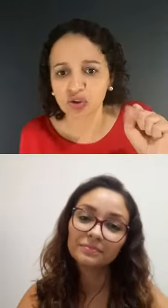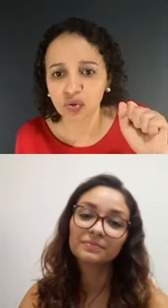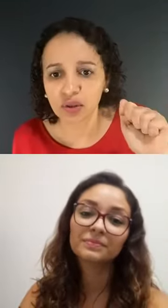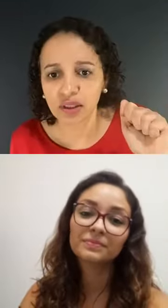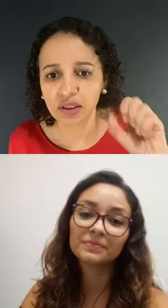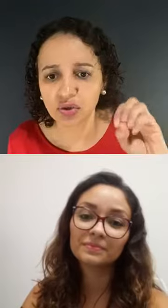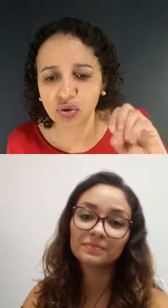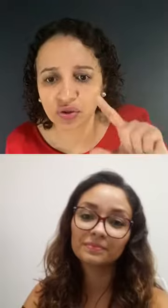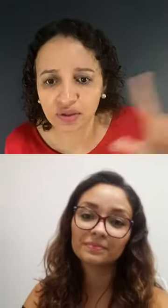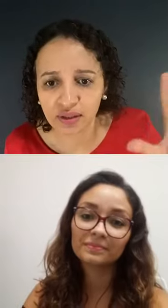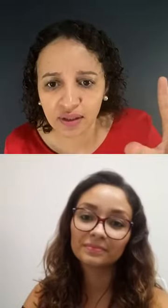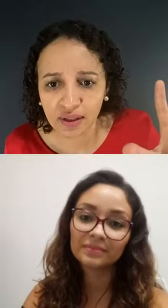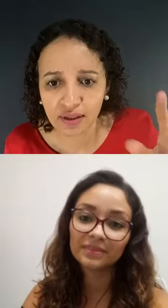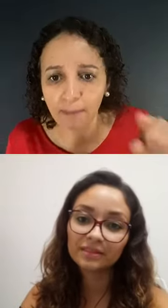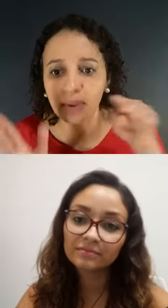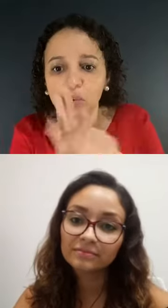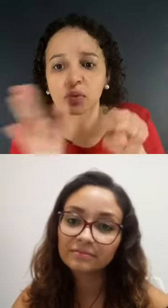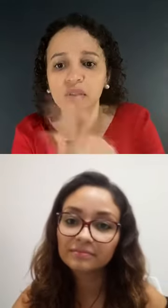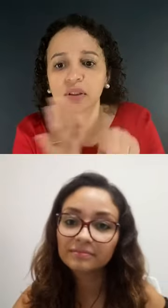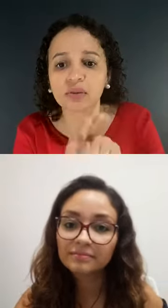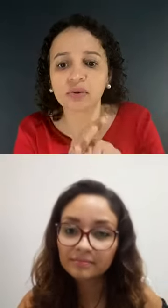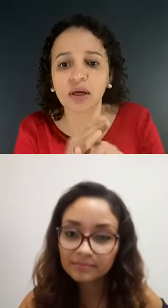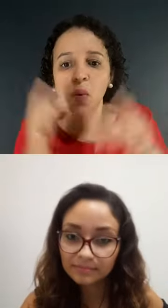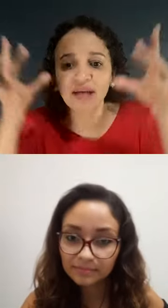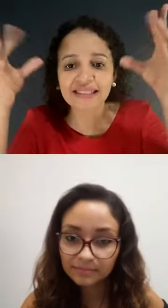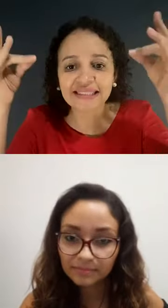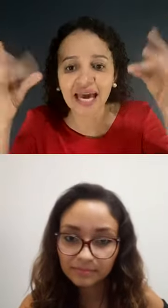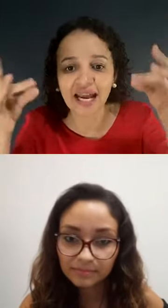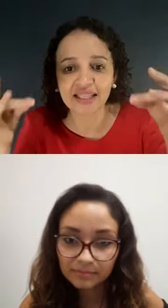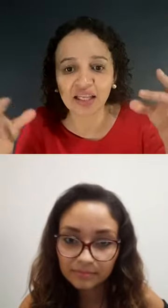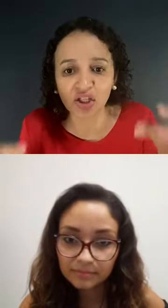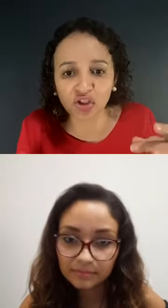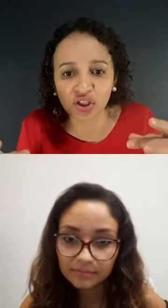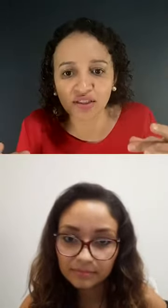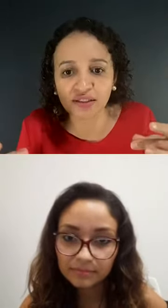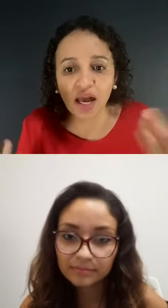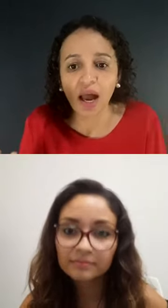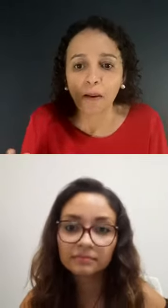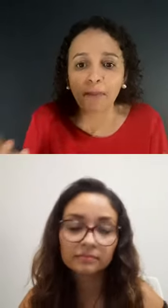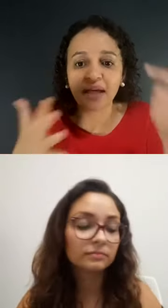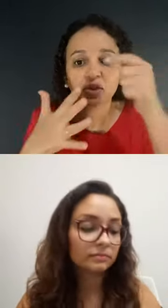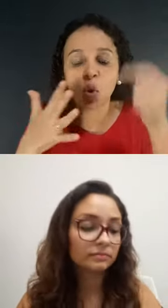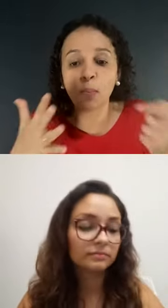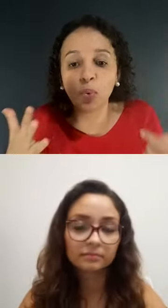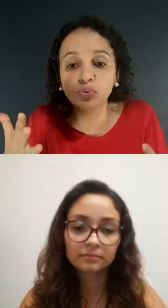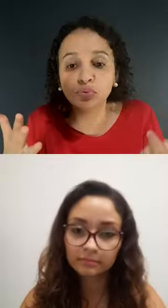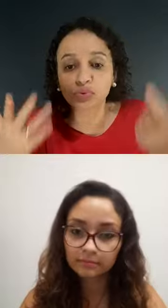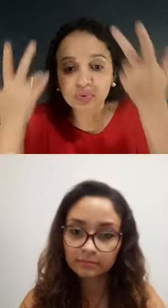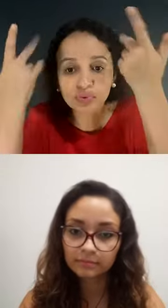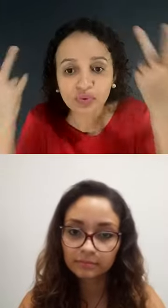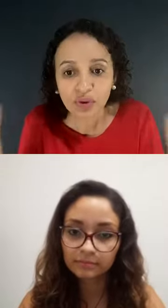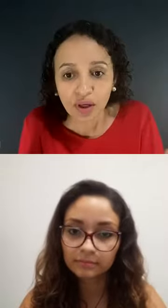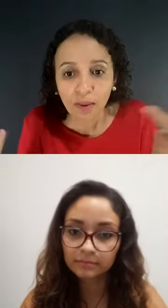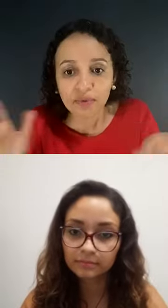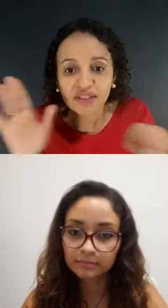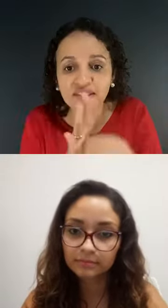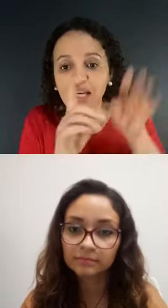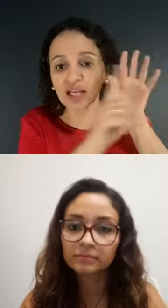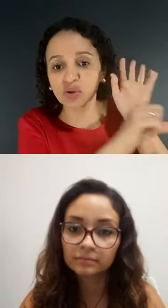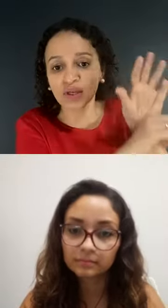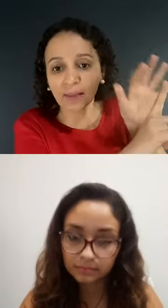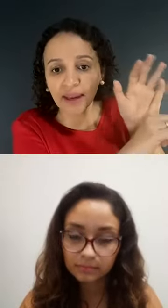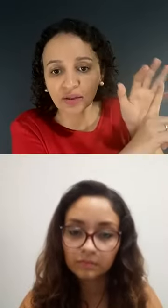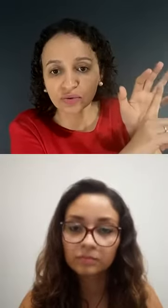A Solange está perguntando, né? Quais as características mais comuns